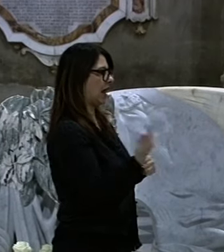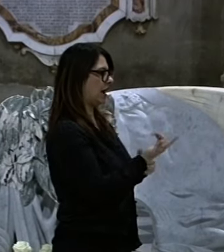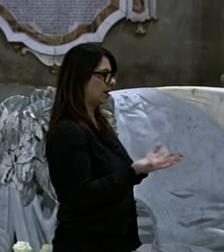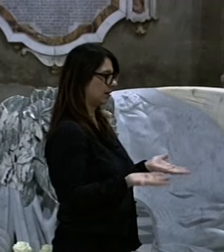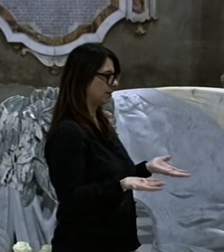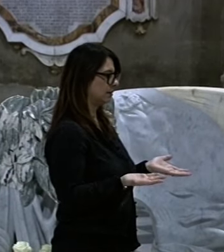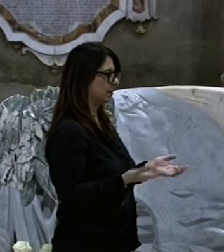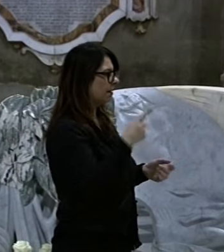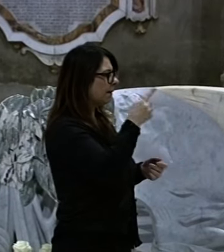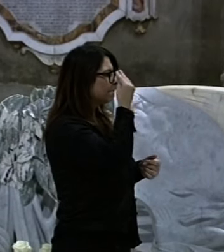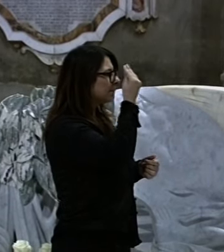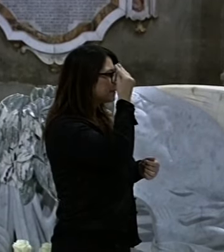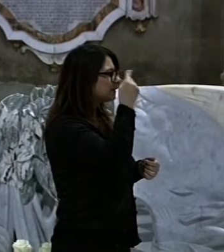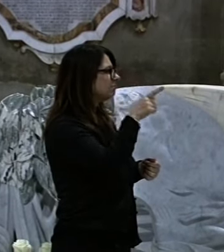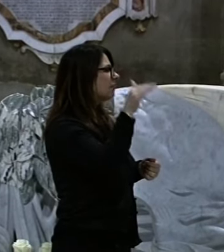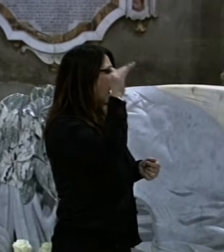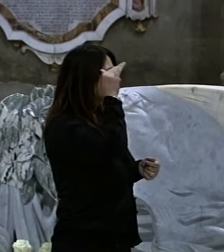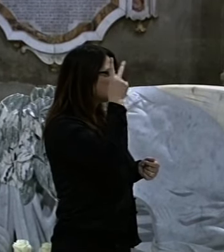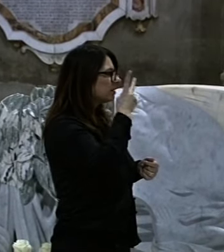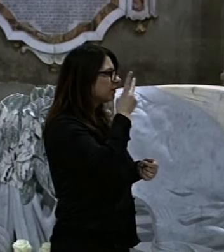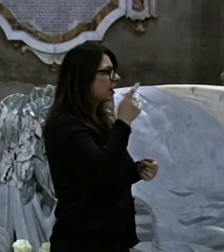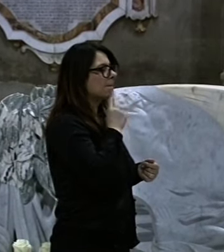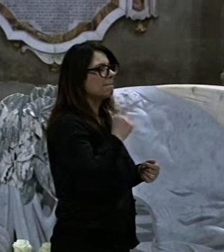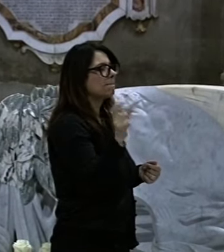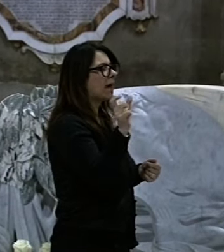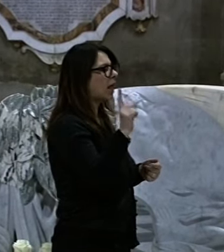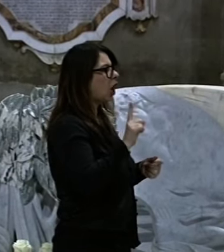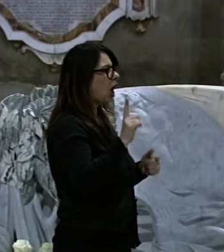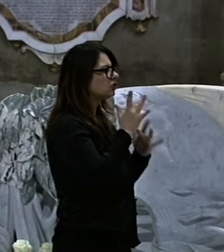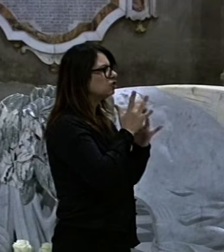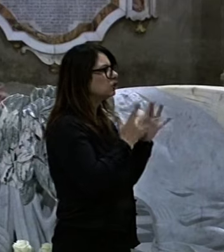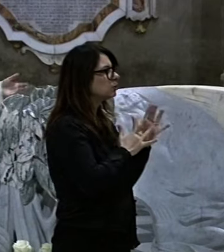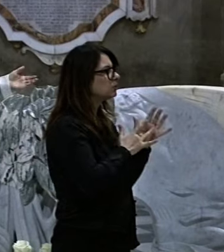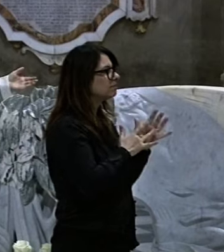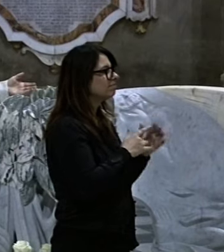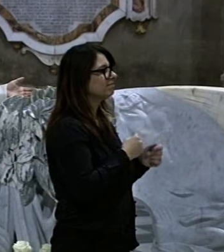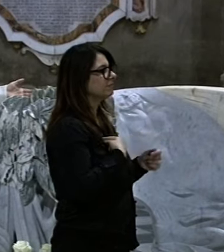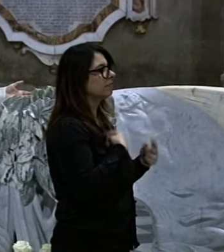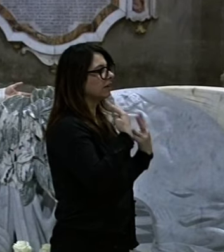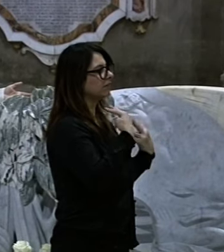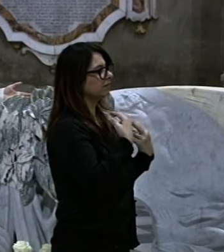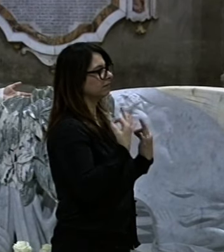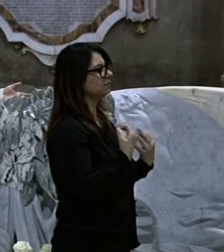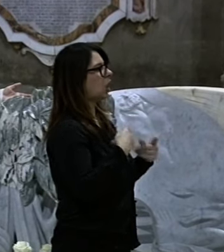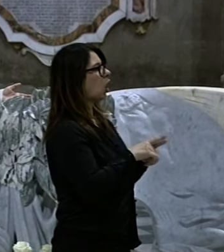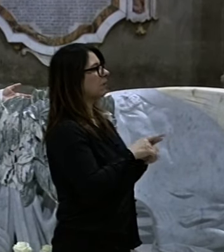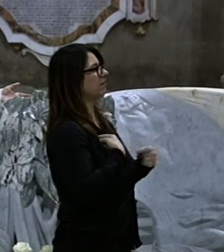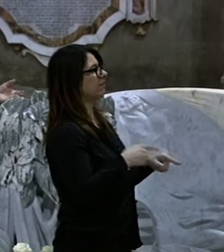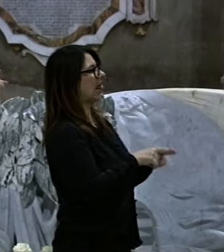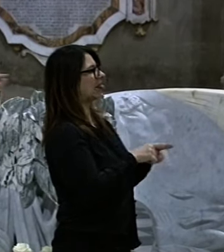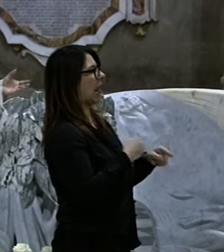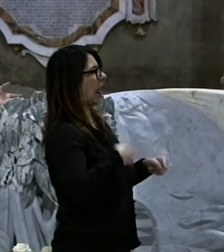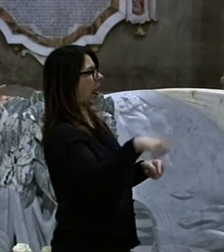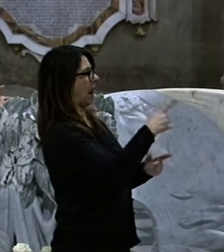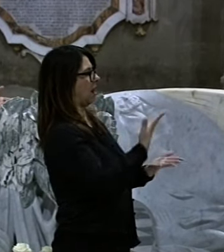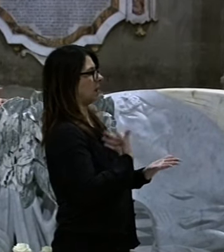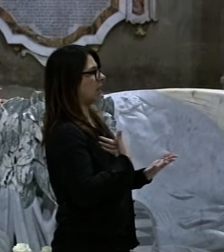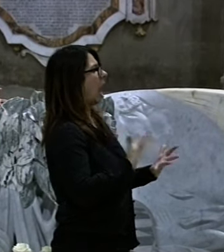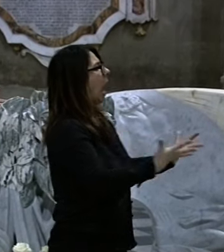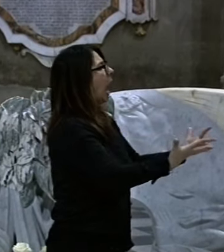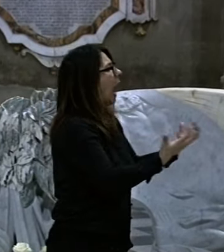E pensate che se ascoltiamo davvero questa parola di Gesù, viviamo davvero da fratelli. Ci